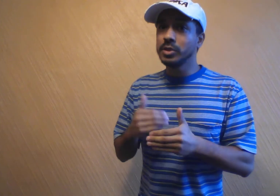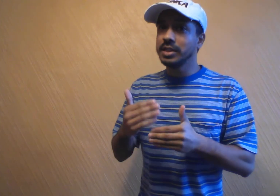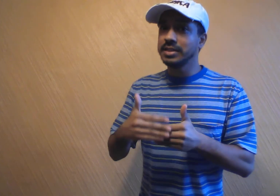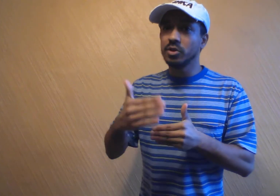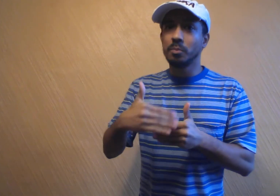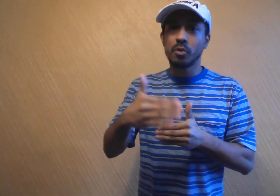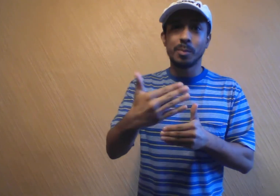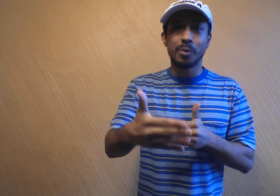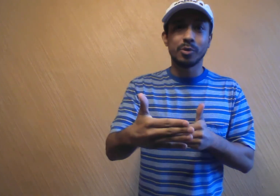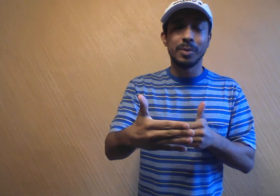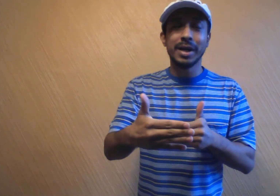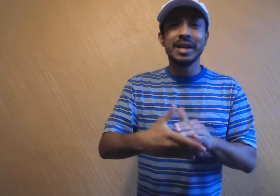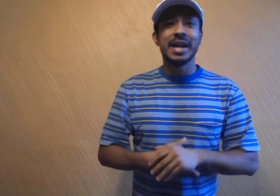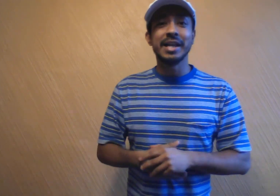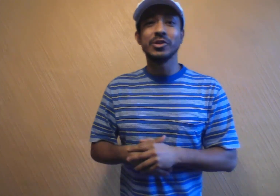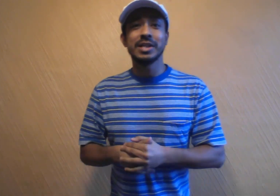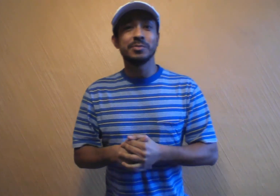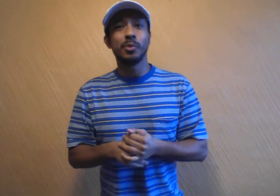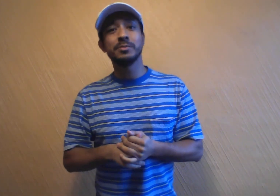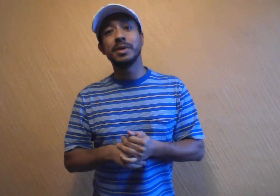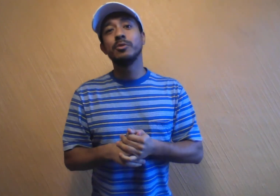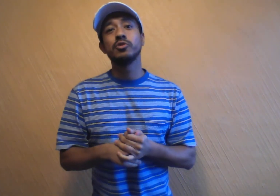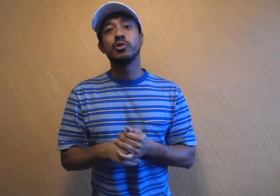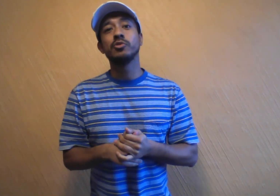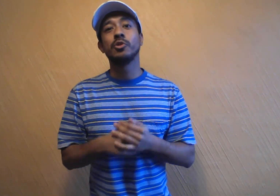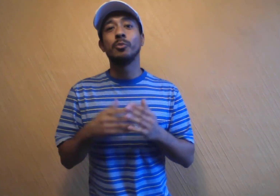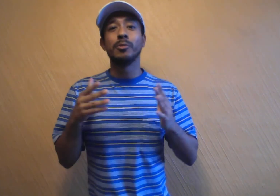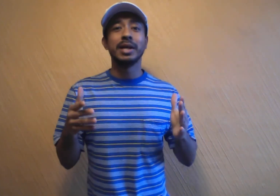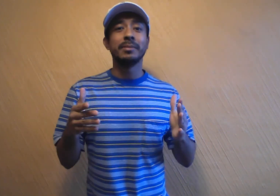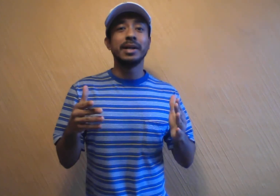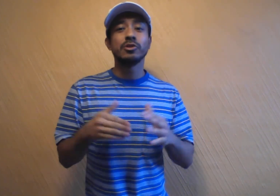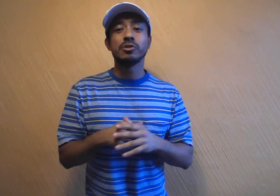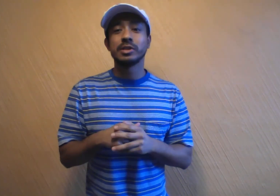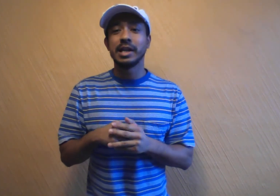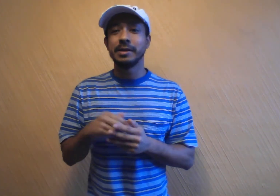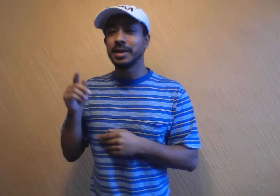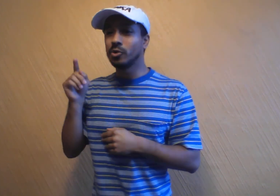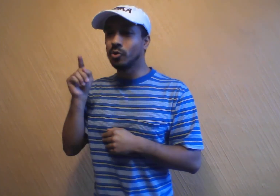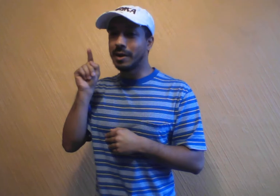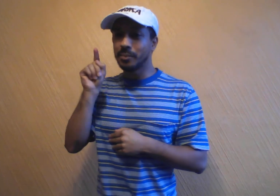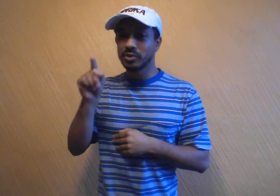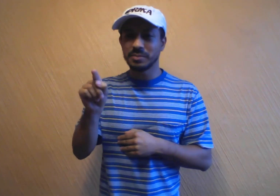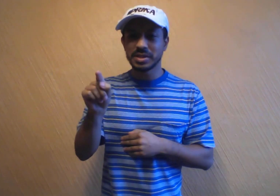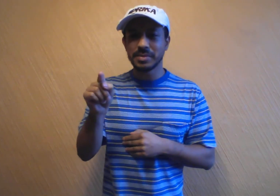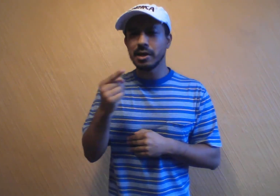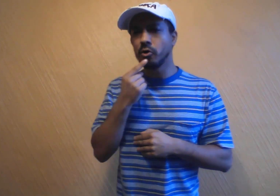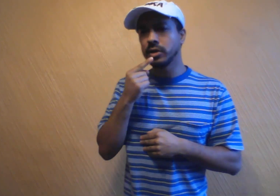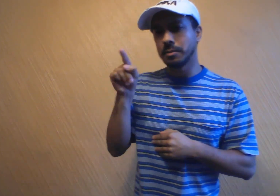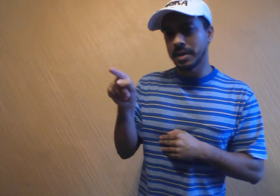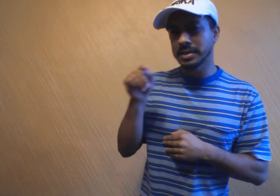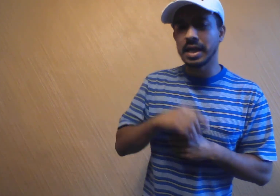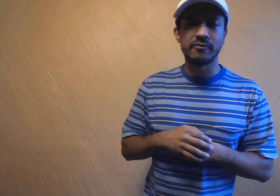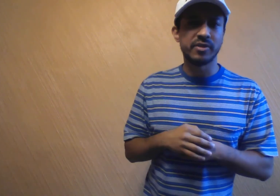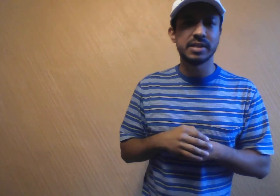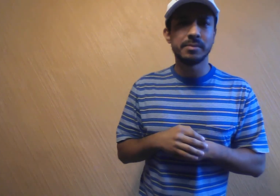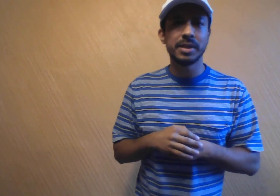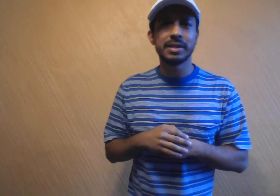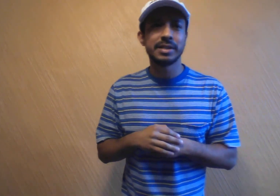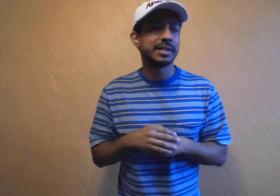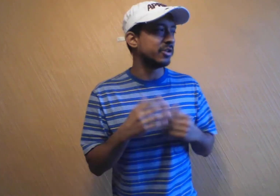vamos a ir haciendo poco a poco, ¿va? Entonces pues me dio mucho gusto volver a verlos, los estaré viendo la próxima semana o tal vez el fin de semana si es que